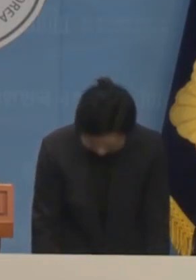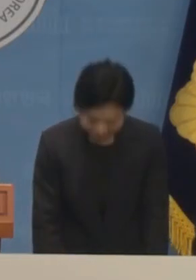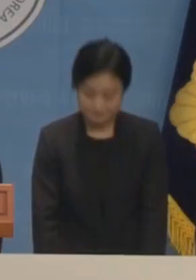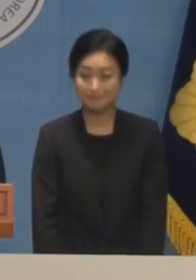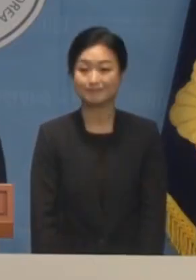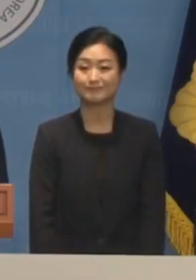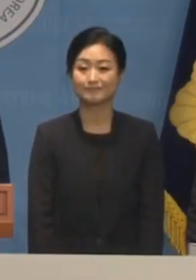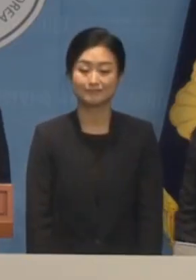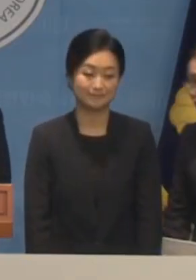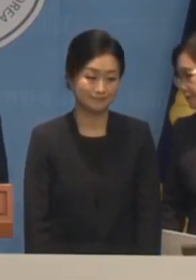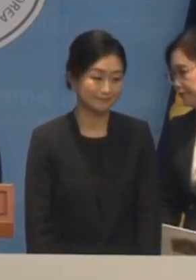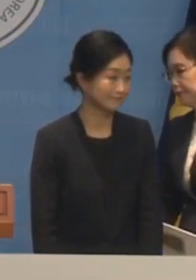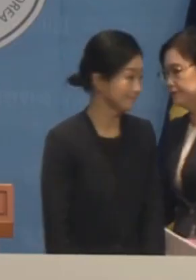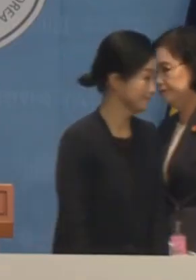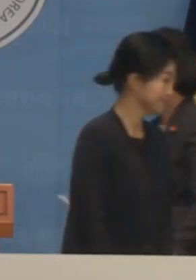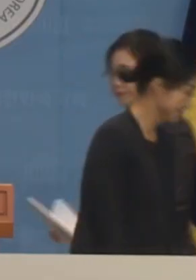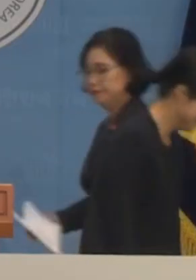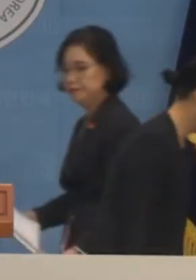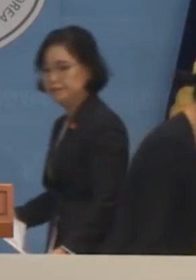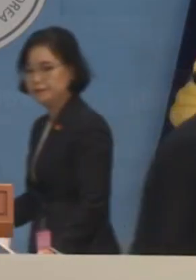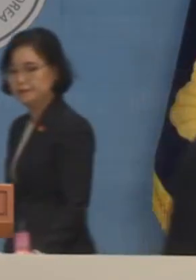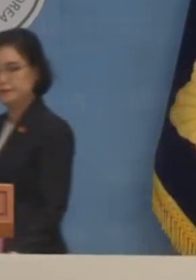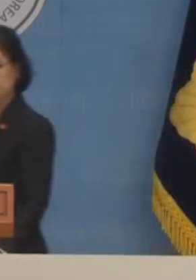감사합니다 시